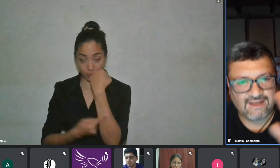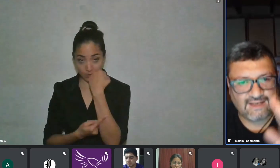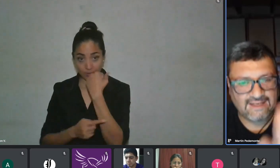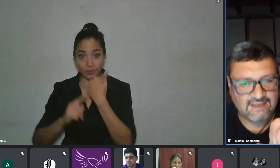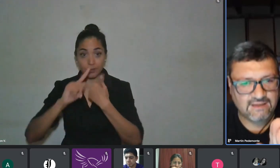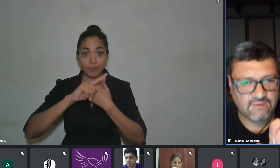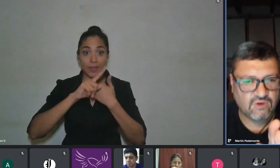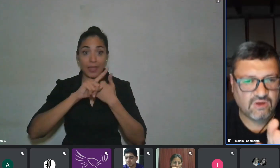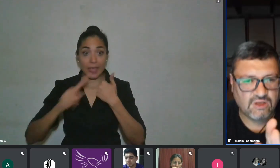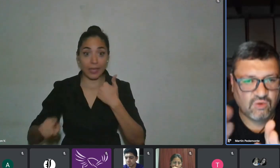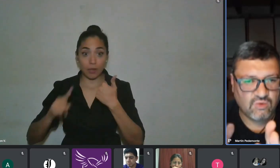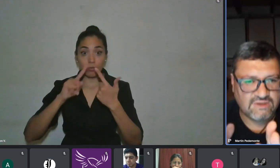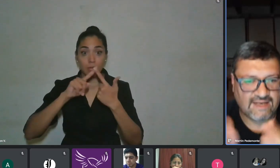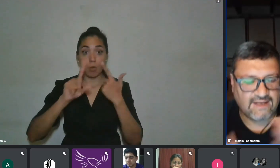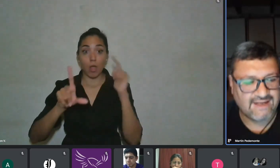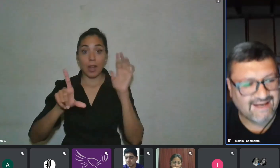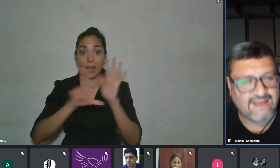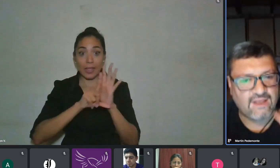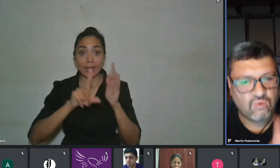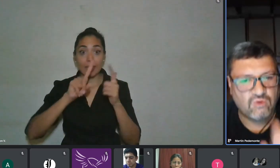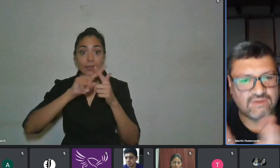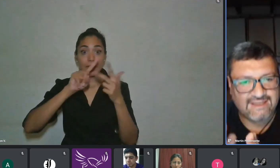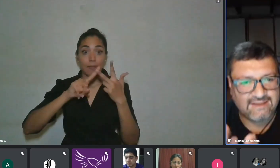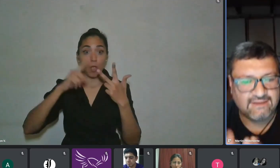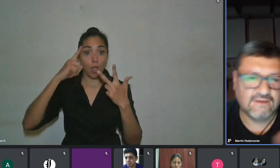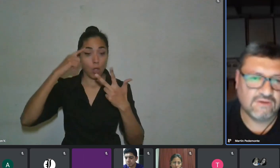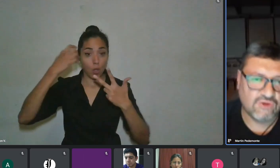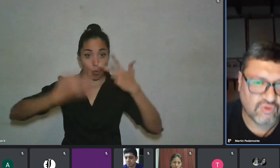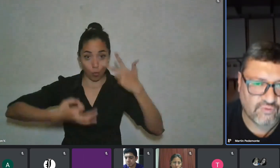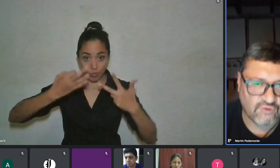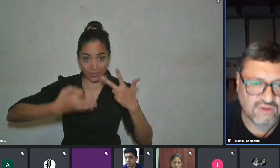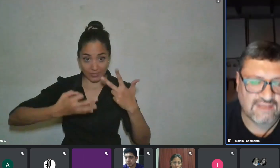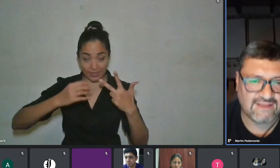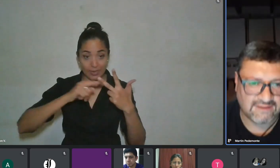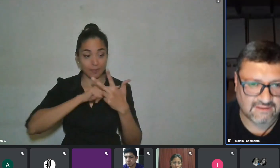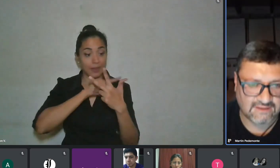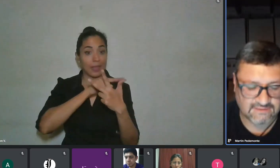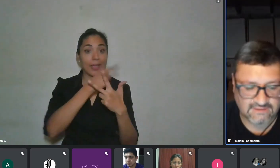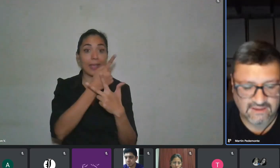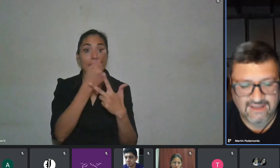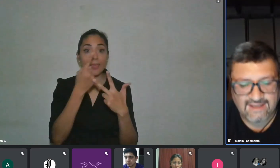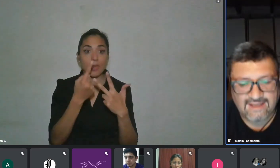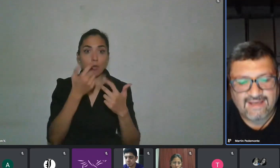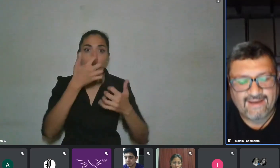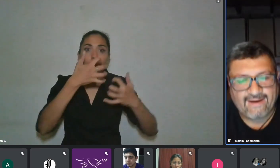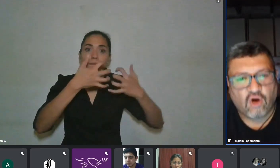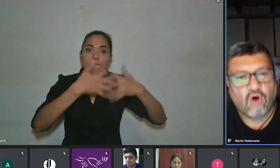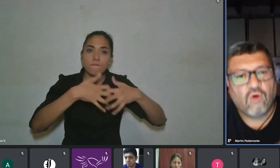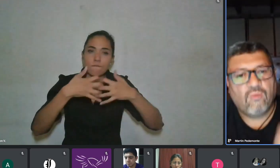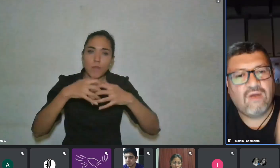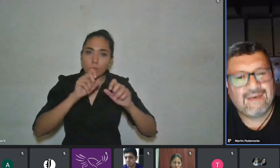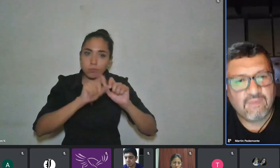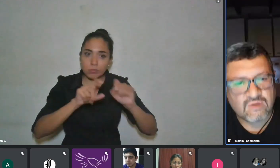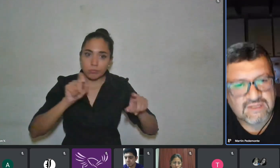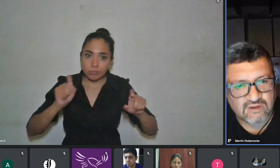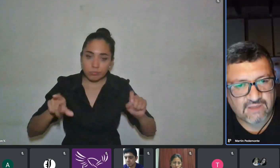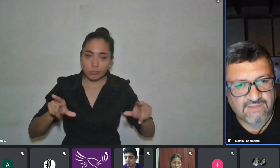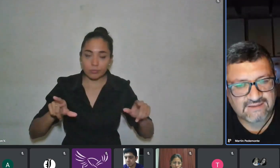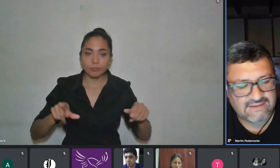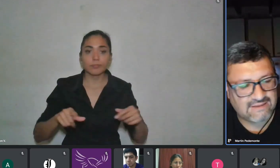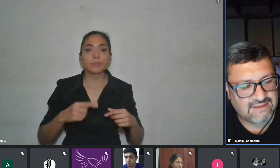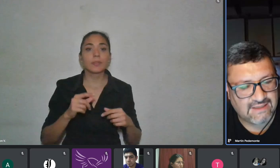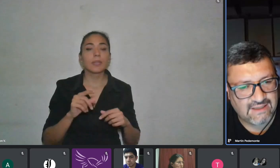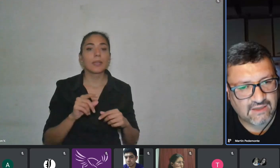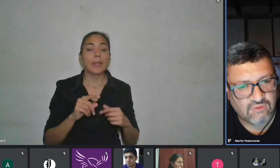ejecutivo, legislativo y judicial. Cada uno tiene sus funciones distintas. ¿Cómo elegimos a